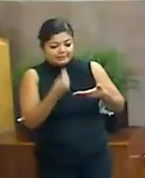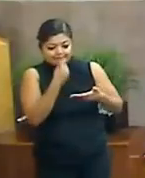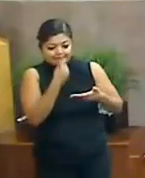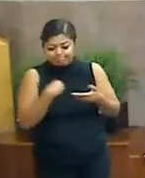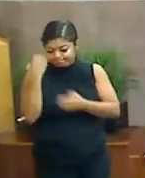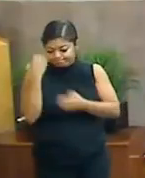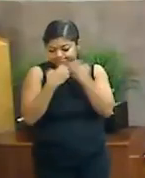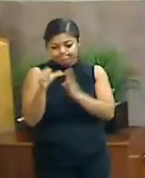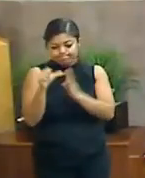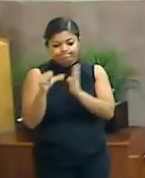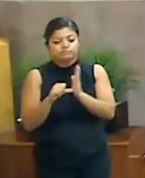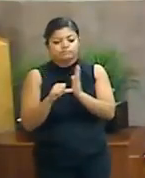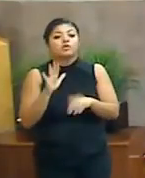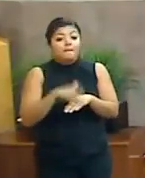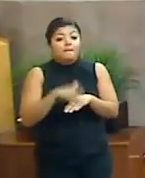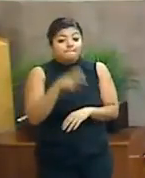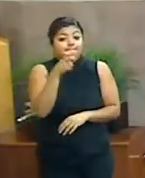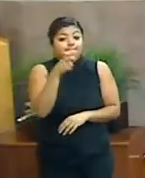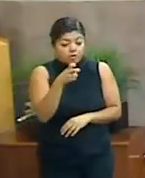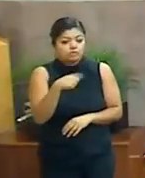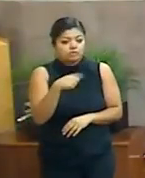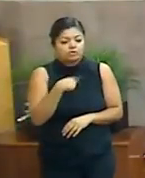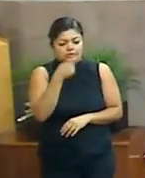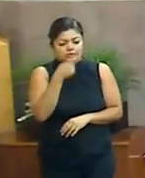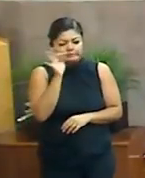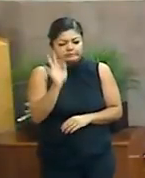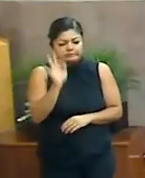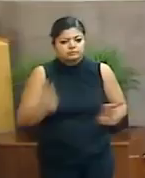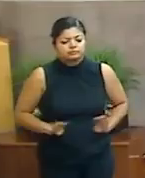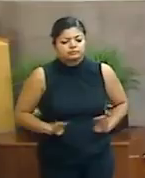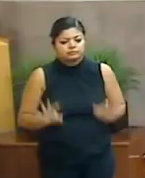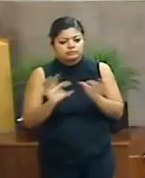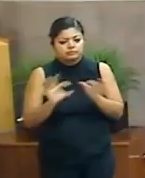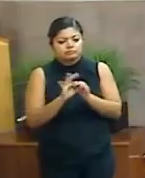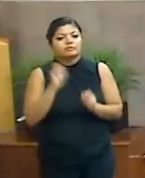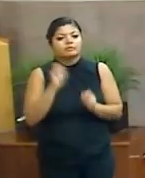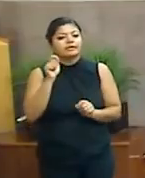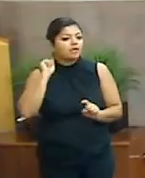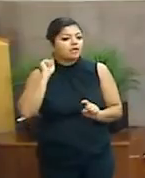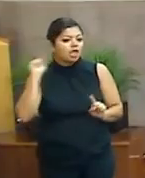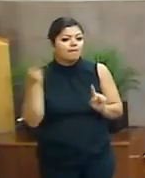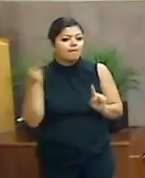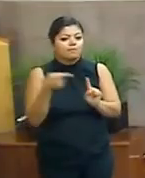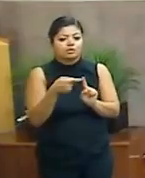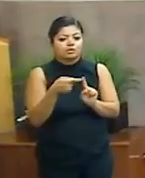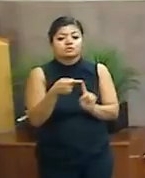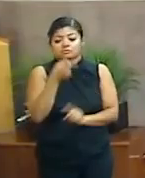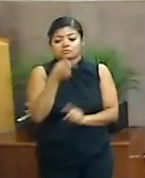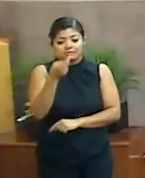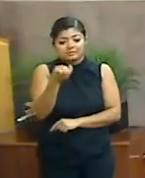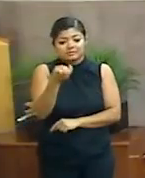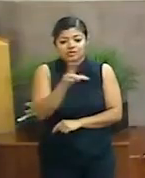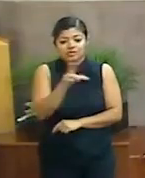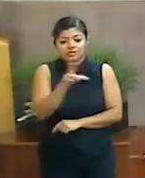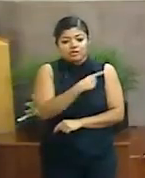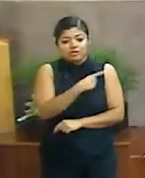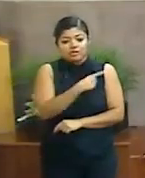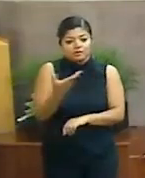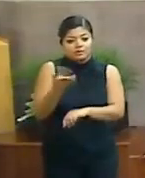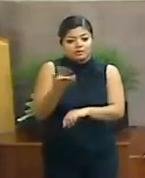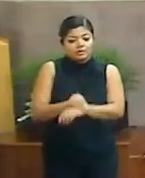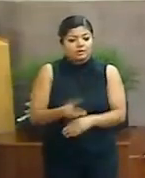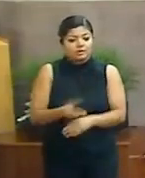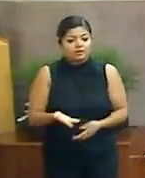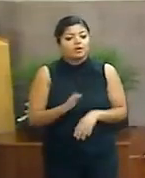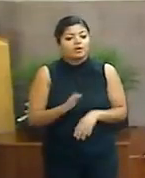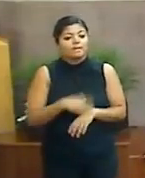por tanto repito encuadra justamente la hipótesis de improcedencia del plebiscito considera ninguna